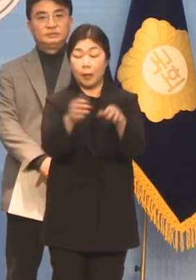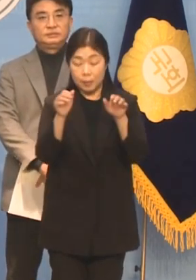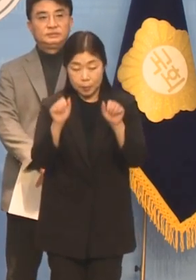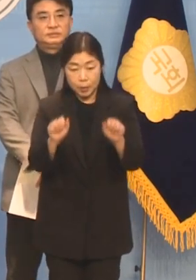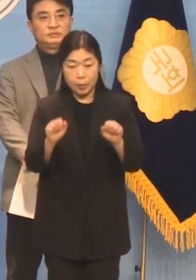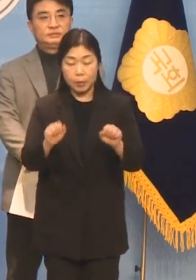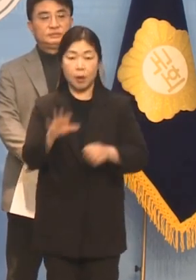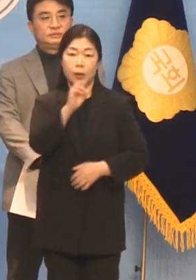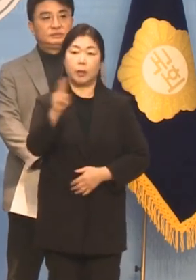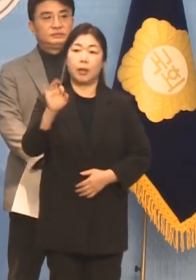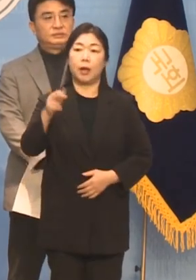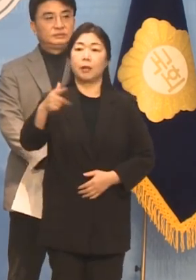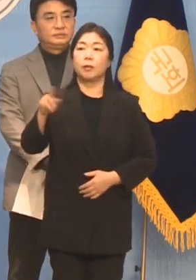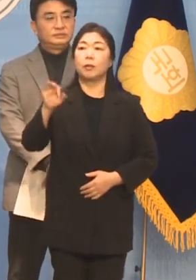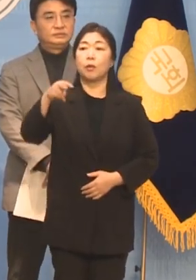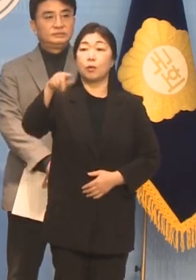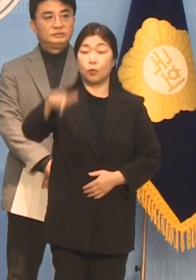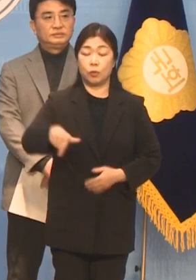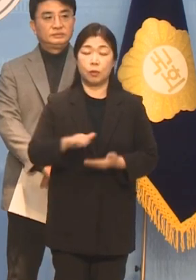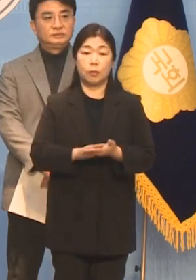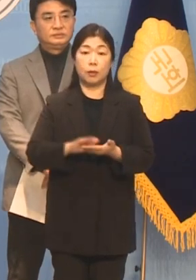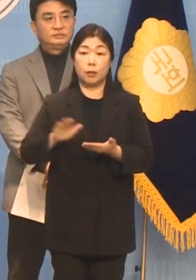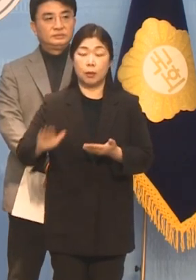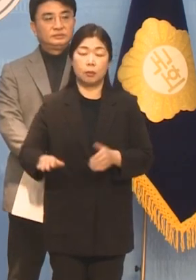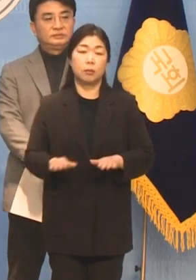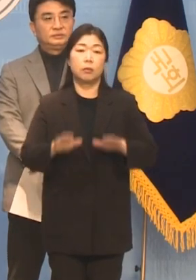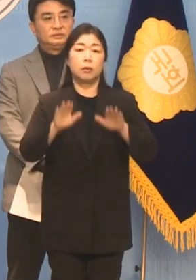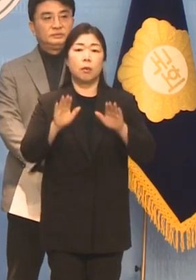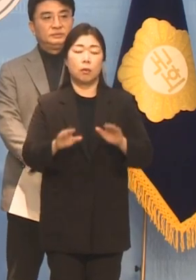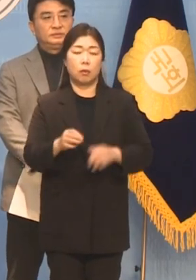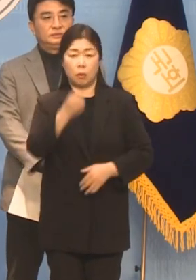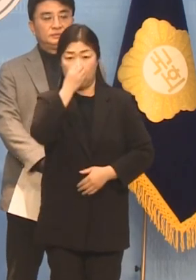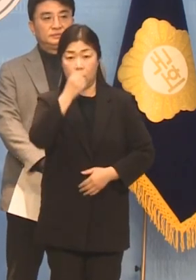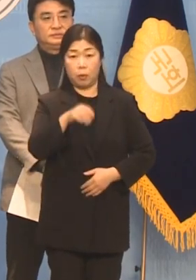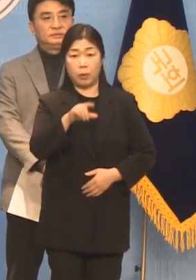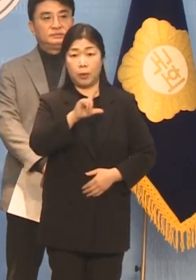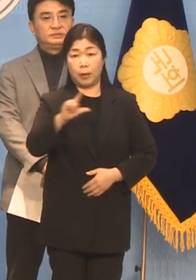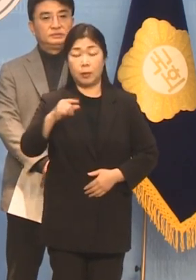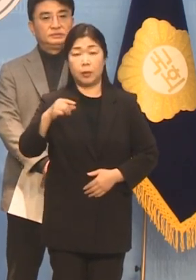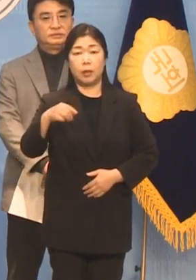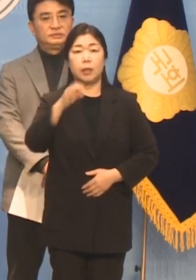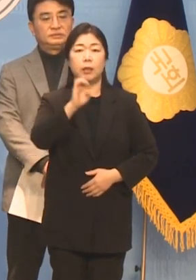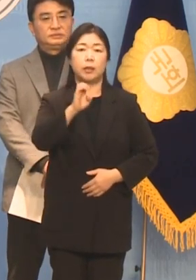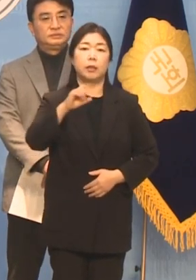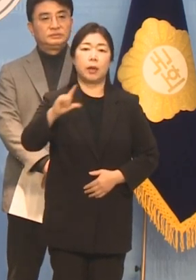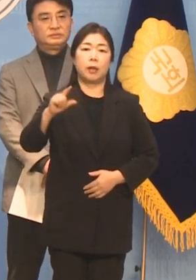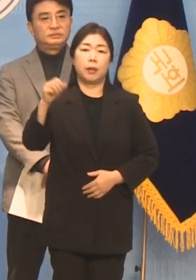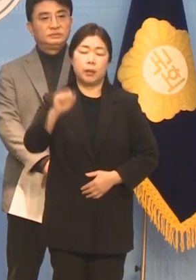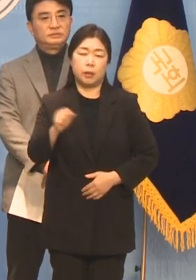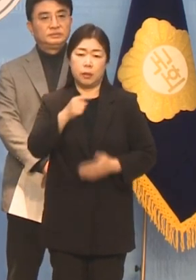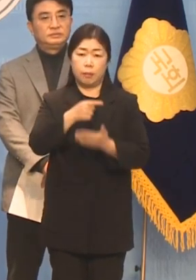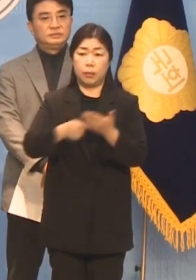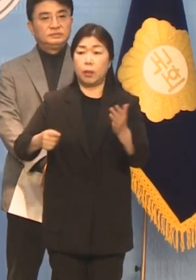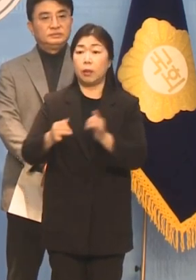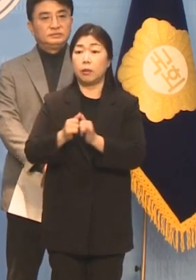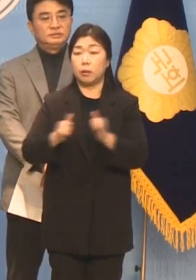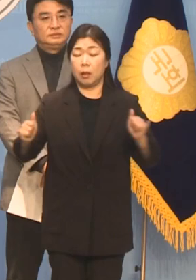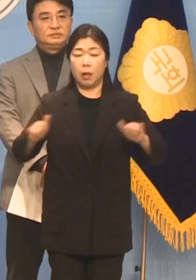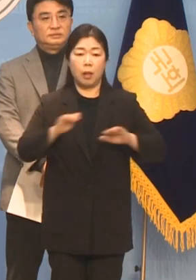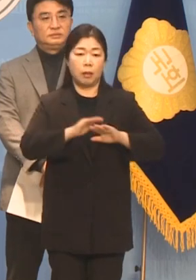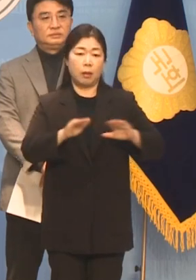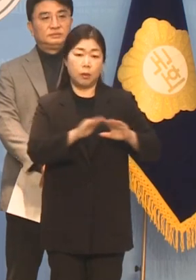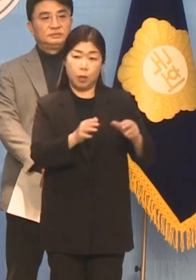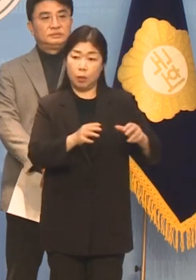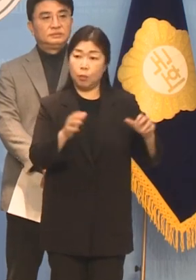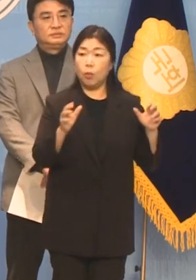안녕하십니까. 양정숙 의원입니다. 오늘 홍콩 H지수 ELS 피해자 대책